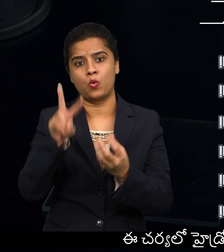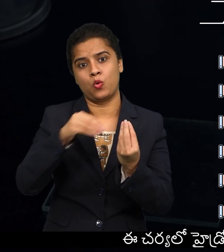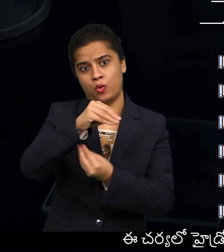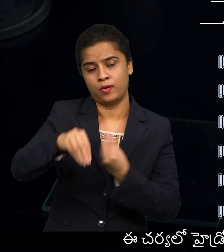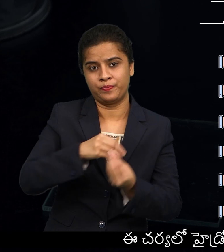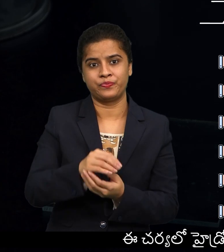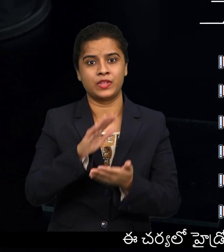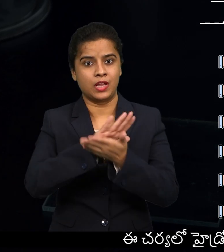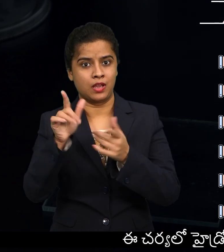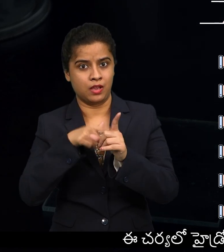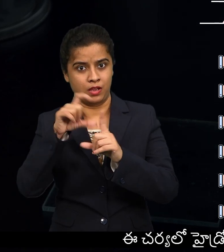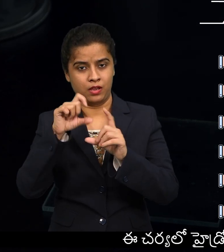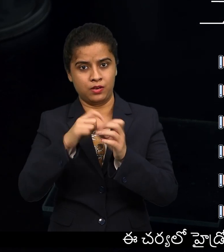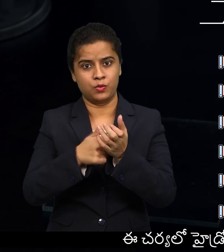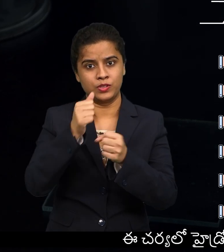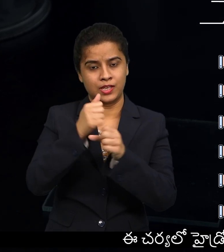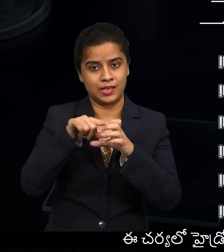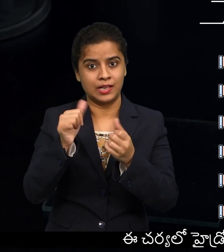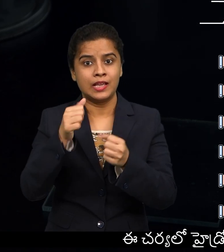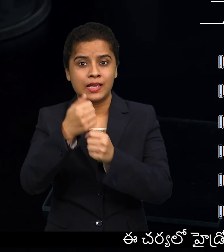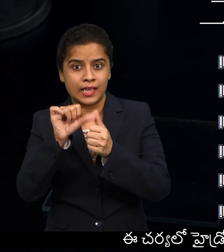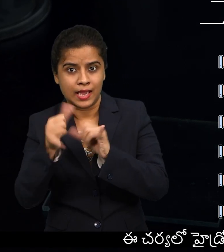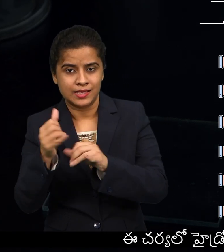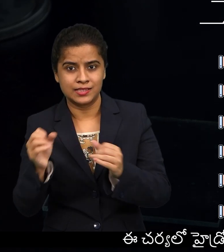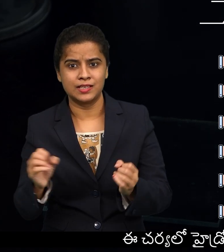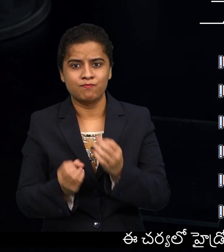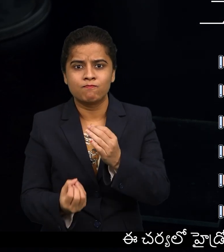ఈ చర్యలో హైడ్రోజన్ వాయువు విడుదలవుతుంది.